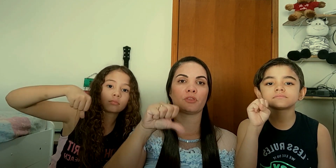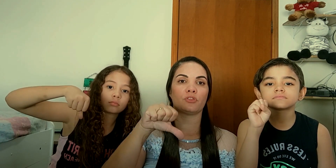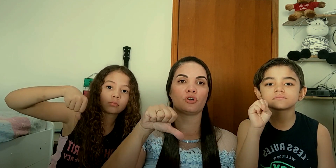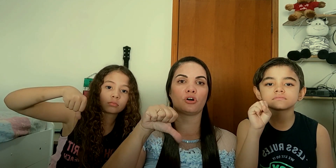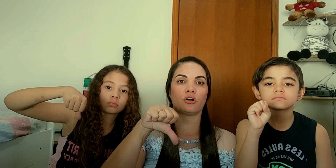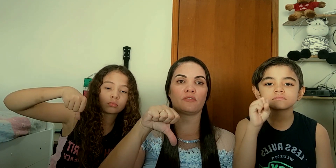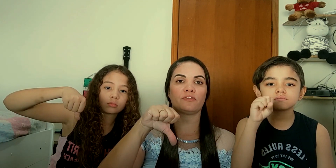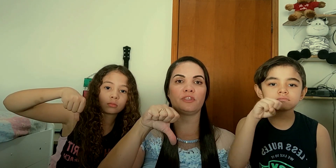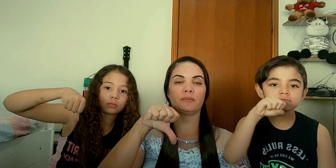Nove.